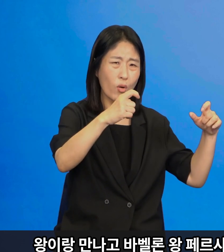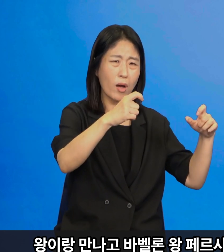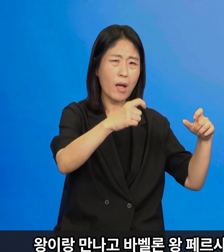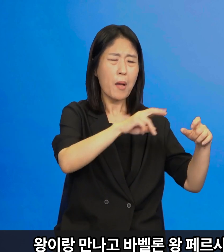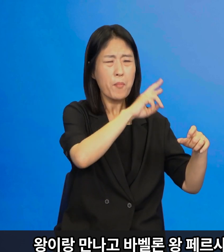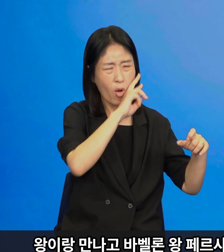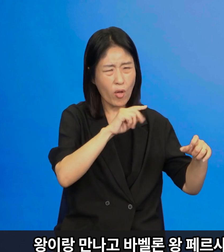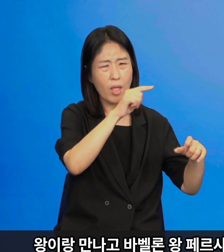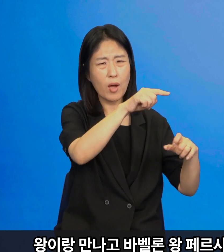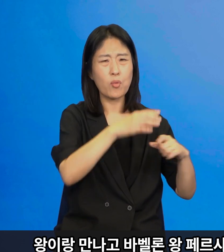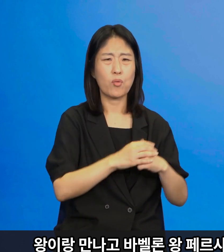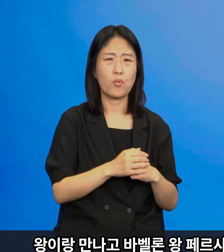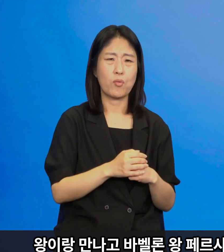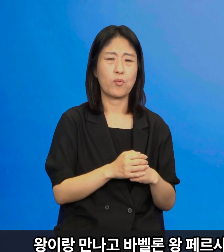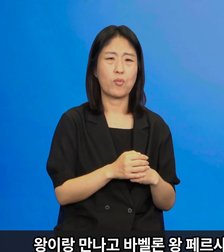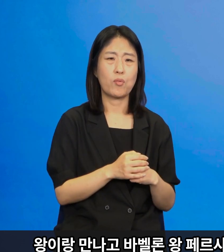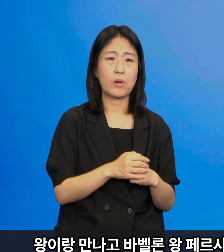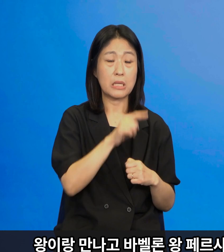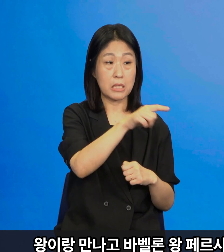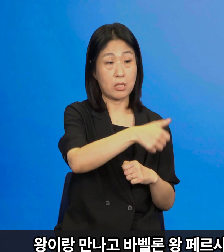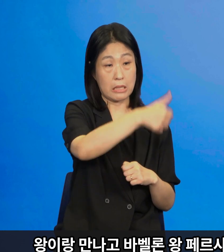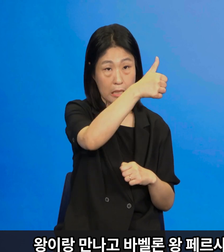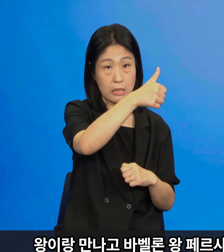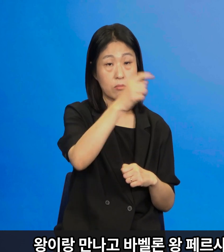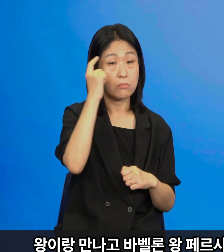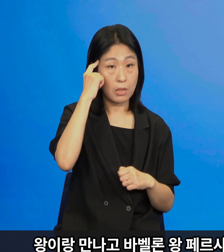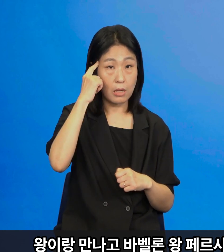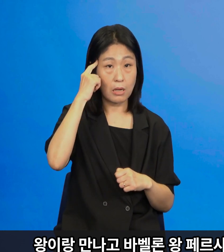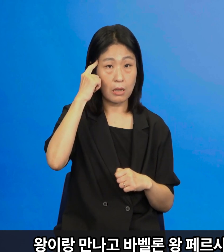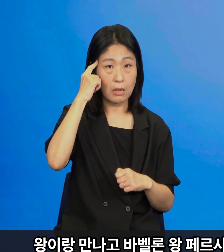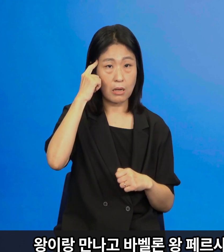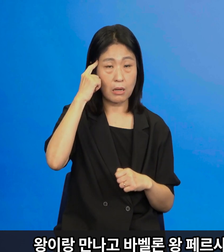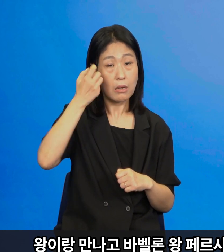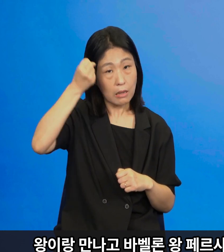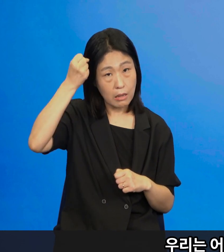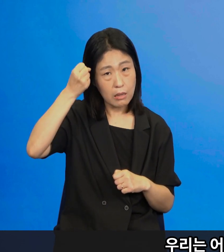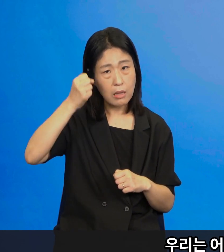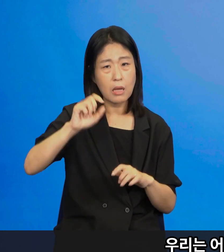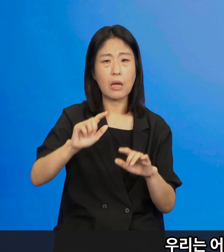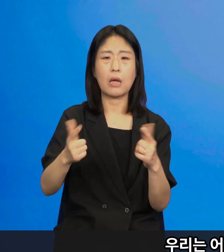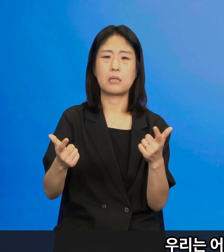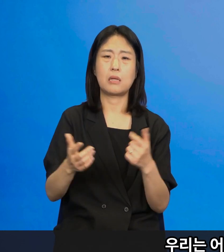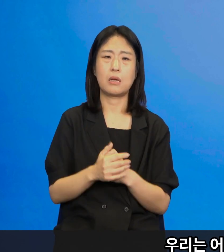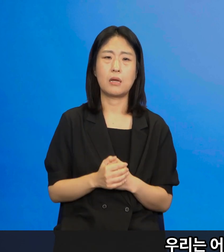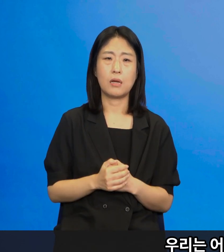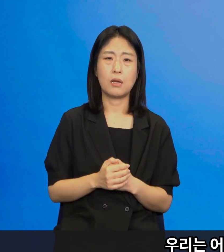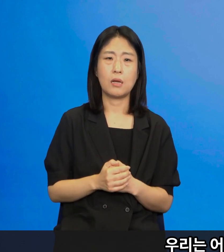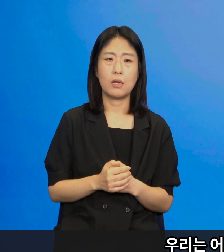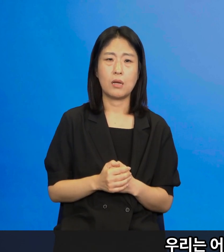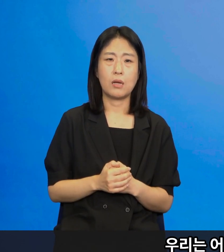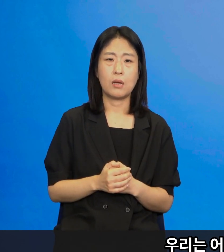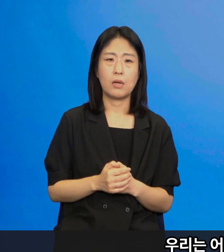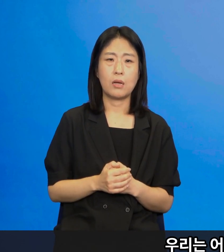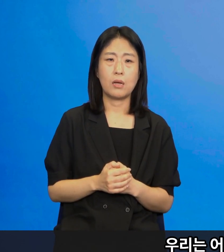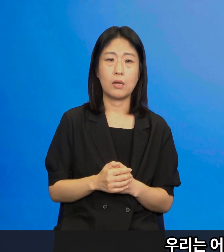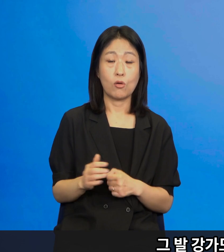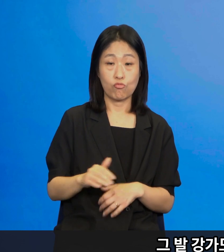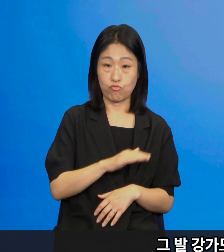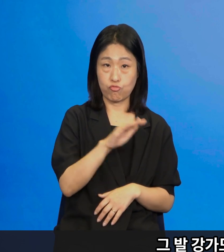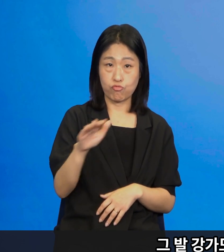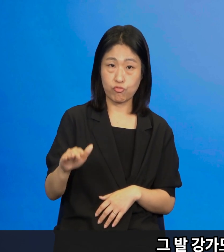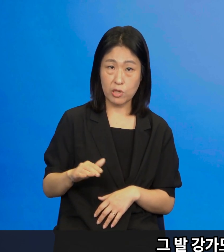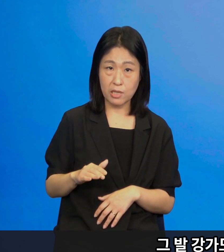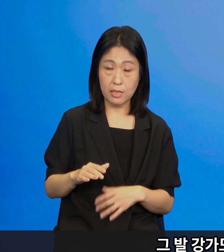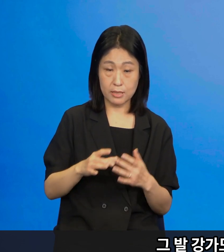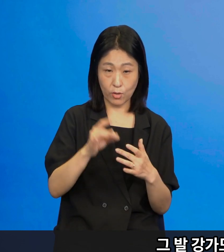왕 만나고 그게 더 좋지 않나? 아니요. 우리는 어디로 가야 돼요? 그